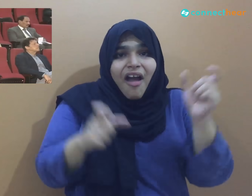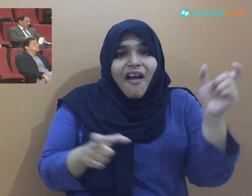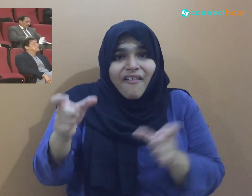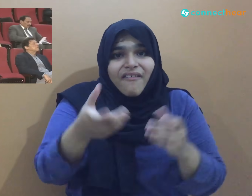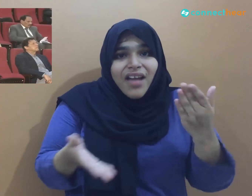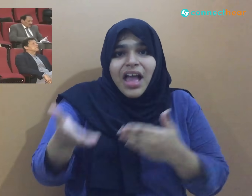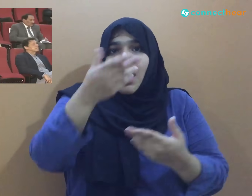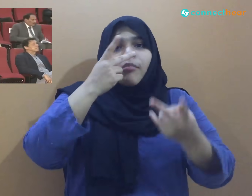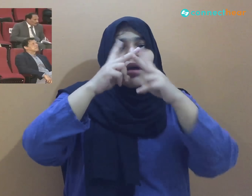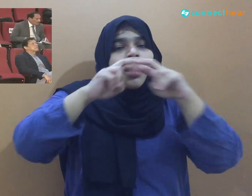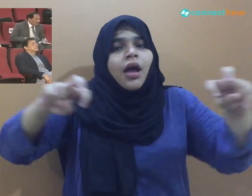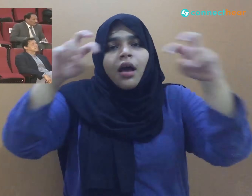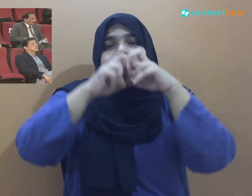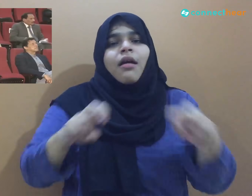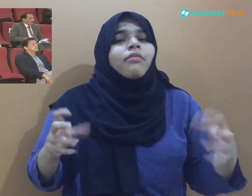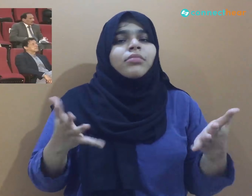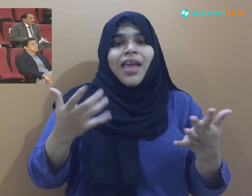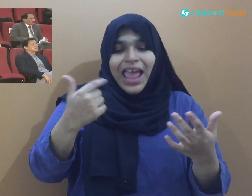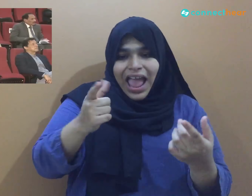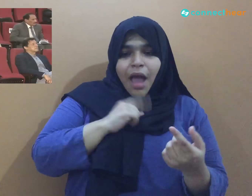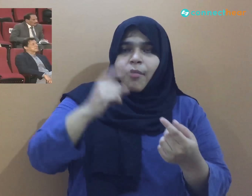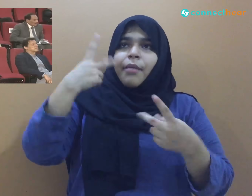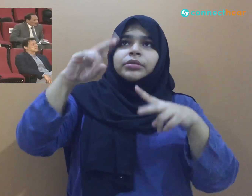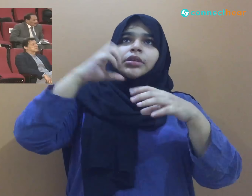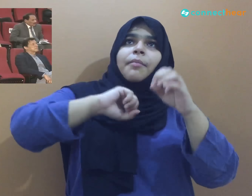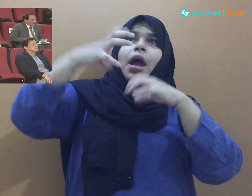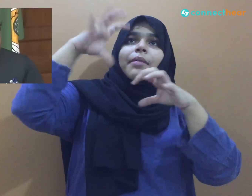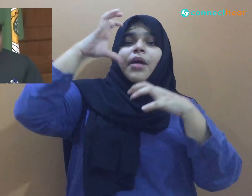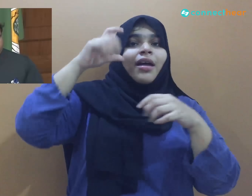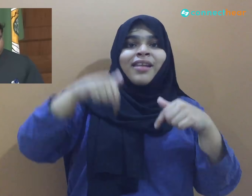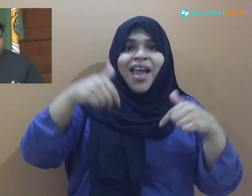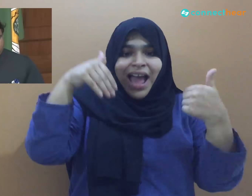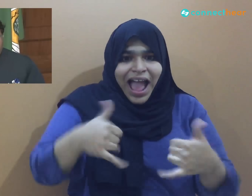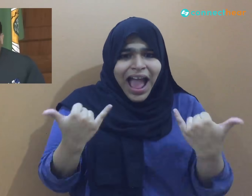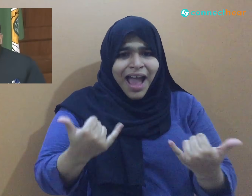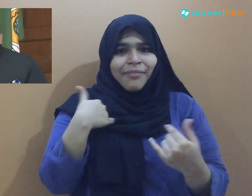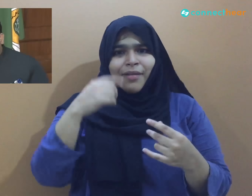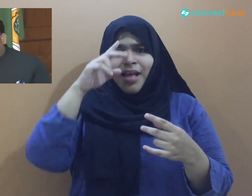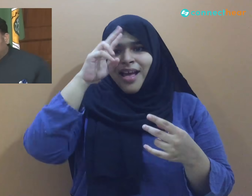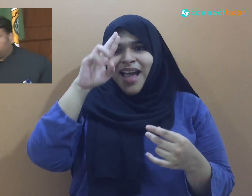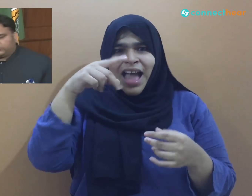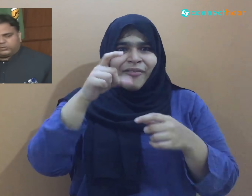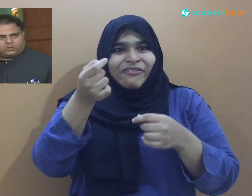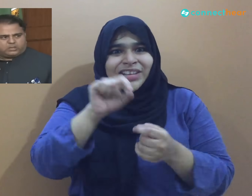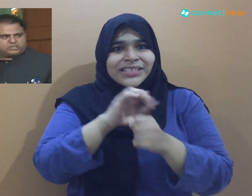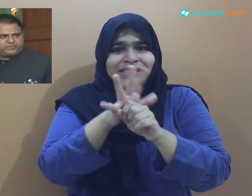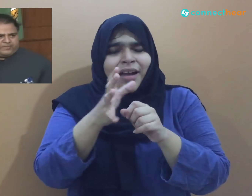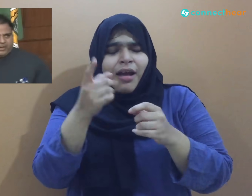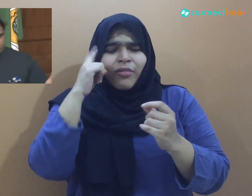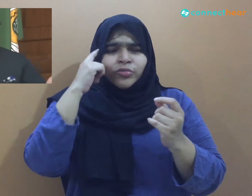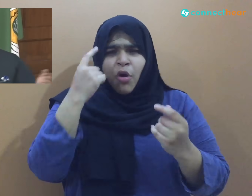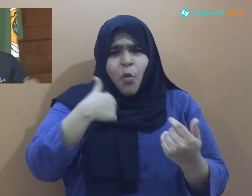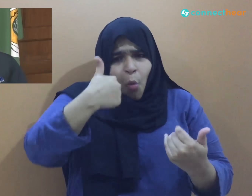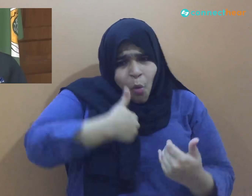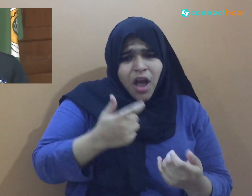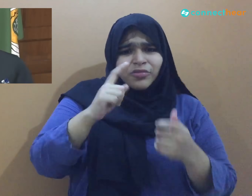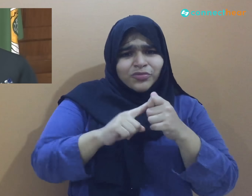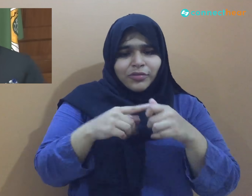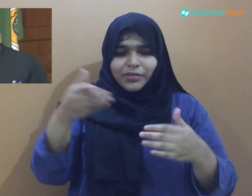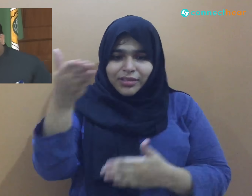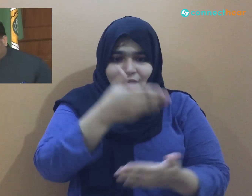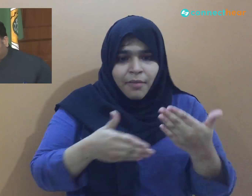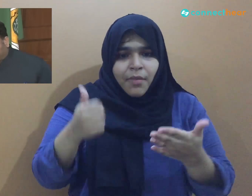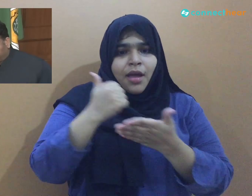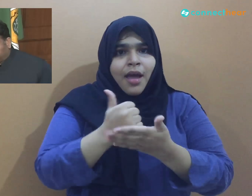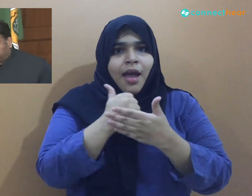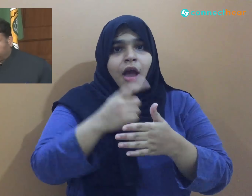آپس میں انٹرفیس کریٹ نہیں کیا. اس دفعہ سر ہم نے انفارملی اس کو, اور اس میں بھی زبیدہ جلال صاحبہ نے